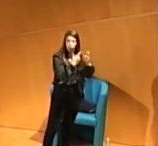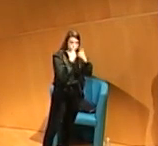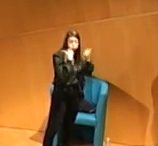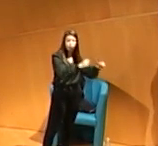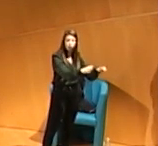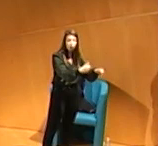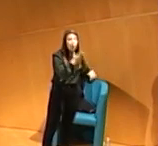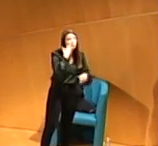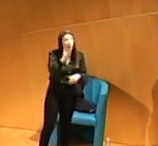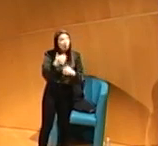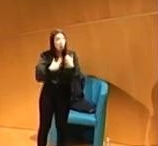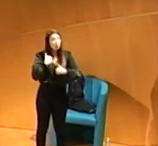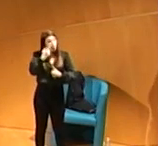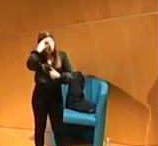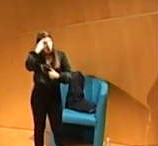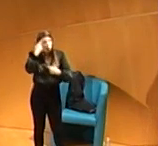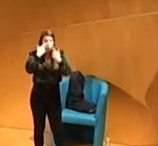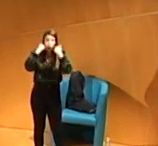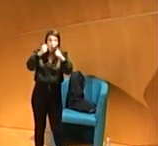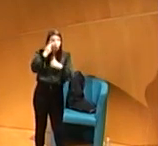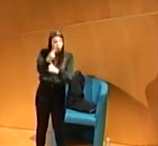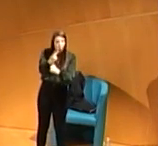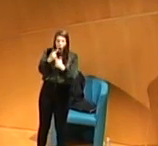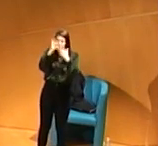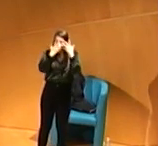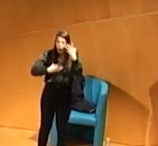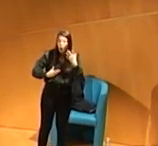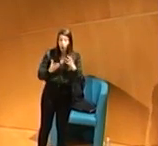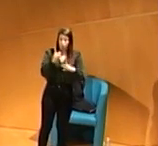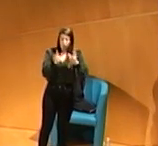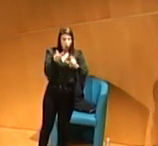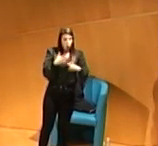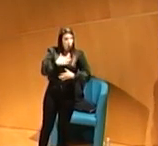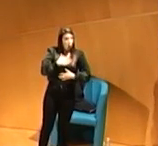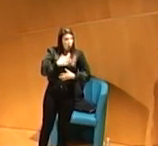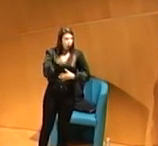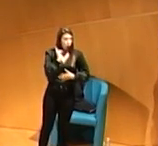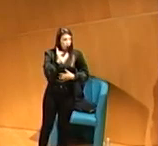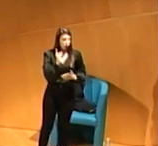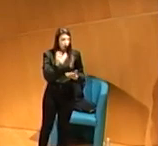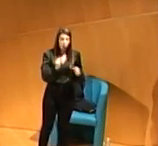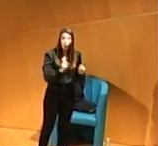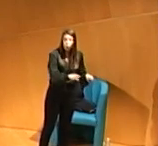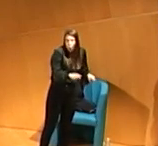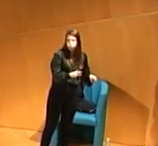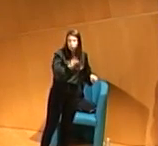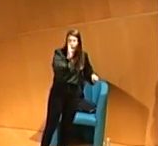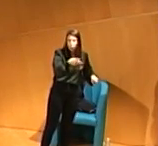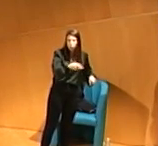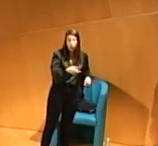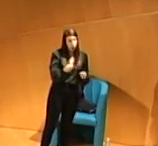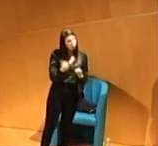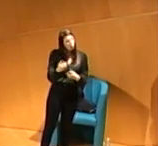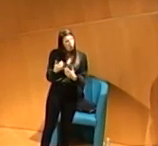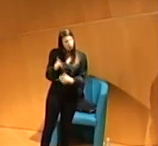un handicap intellectuel qui se voit, qui est dysmorphique, on ne connaît pas, ça fait peur et on condamne. voyez, moi, ça me touche beaucoup. Quand Géraldine demande